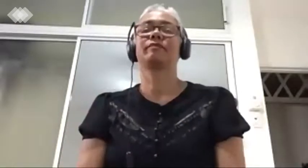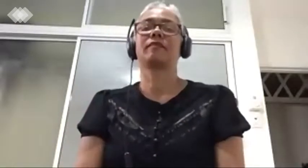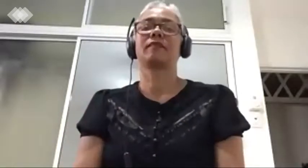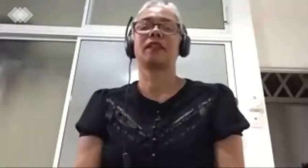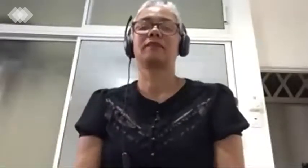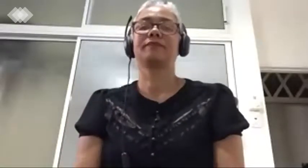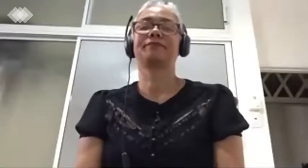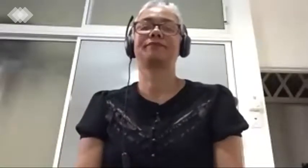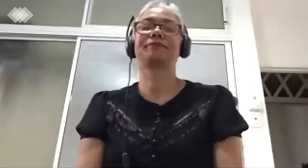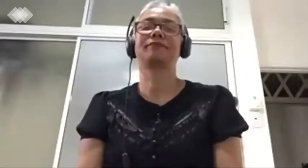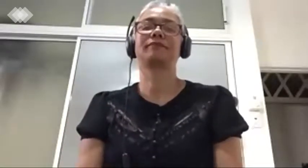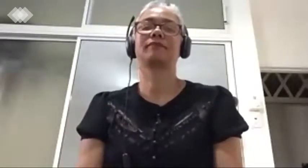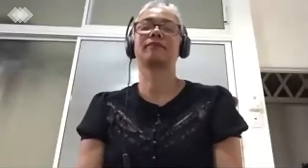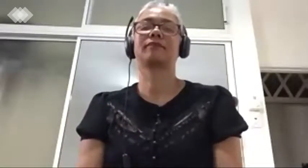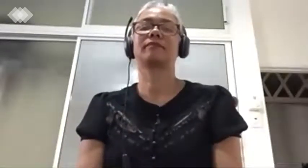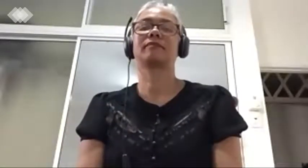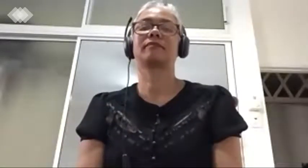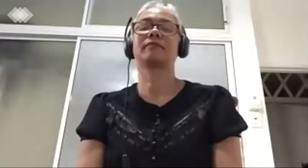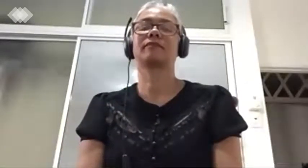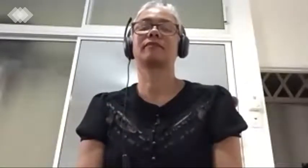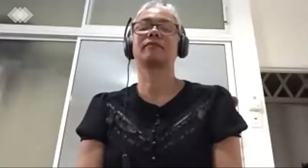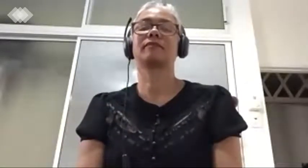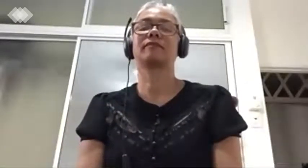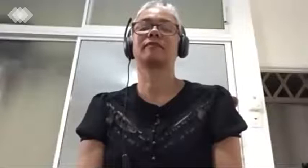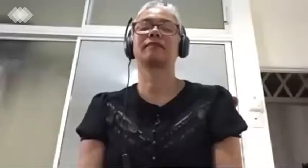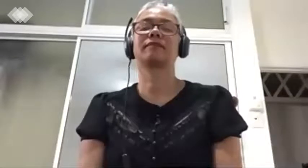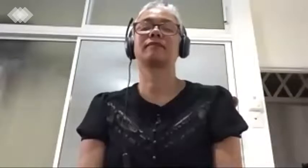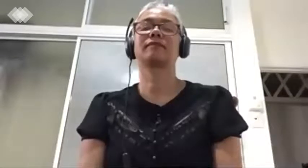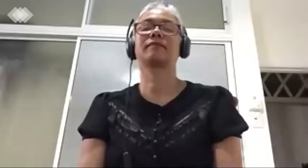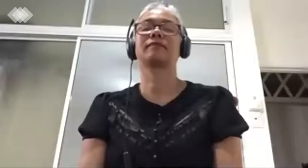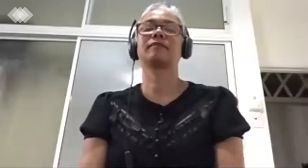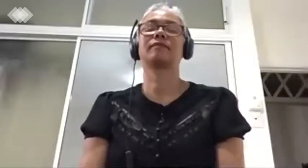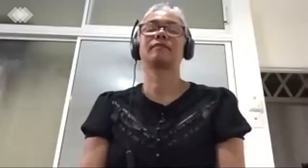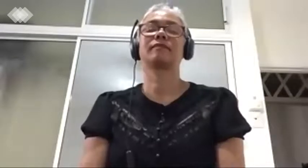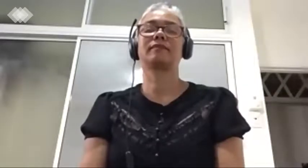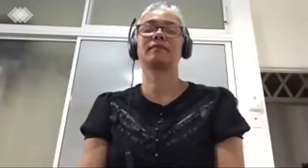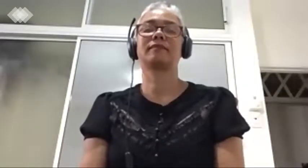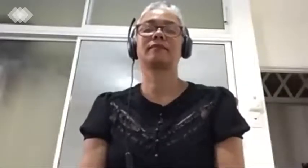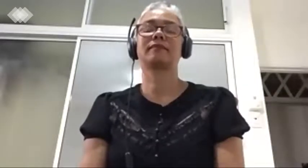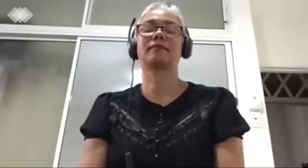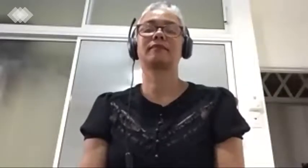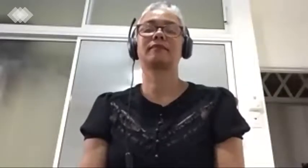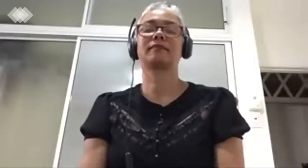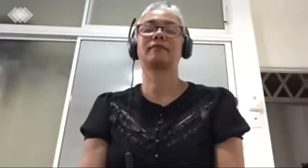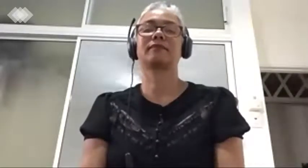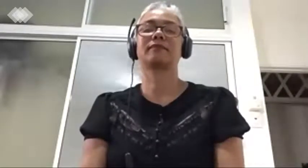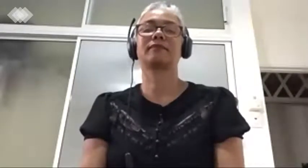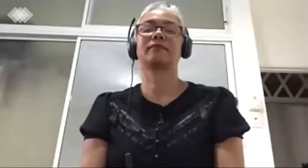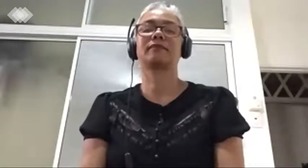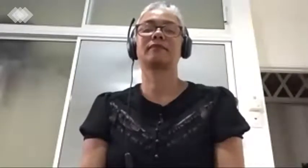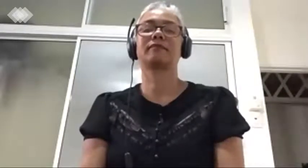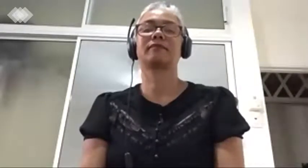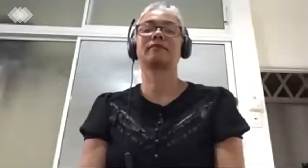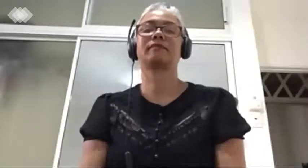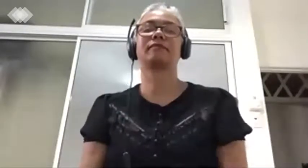Vamos a empezar inmediatamente con nuestra primera. Quiero presentarle una historia de